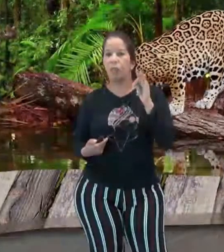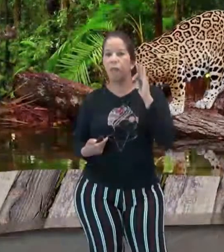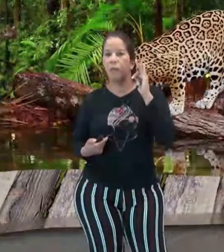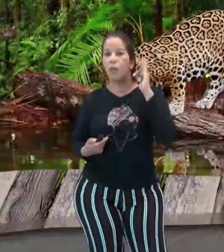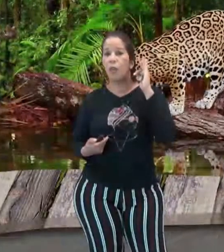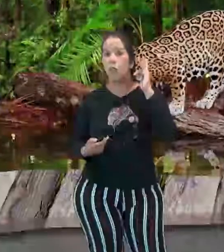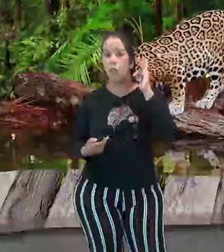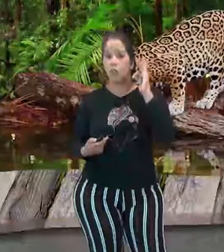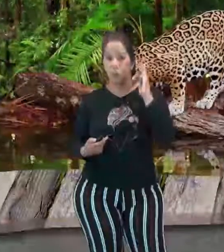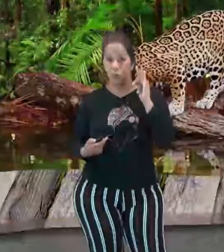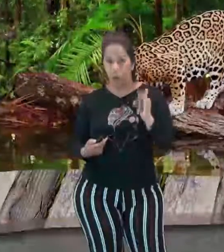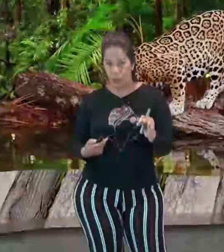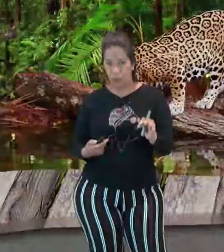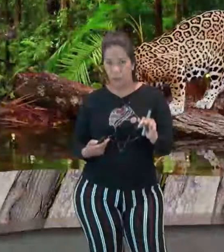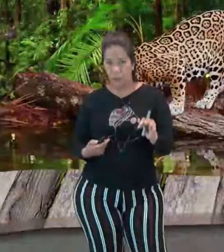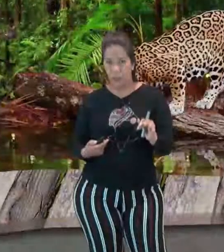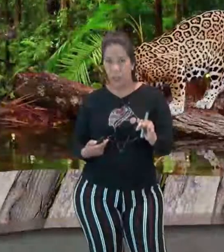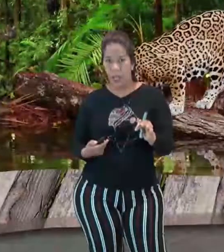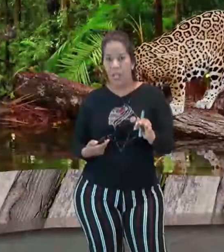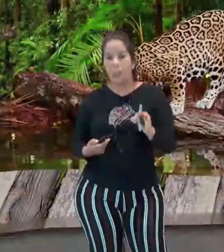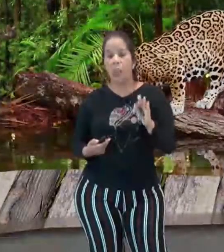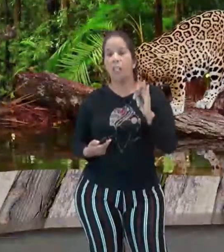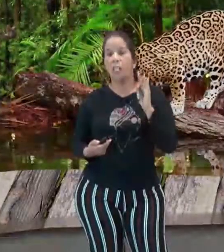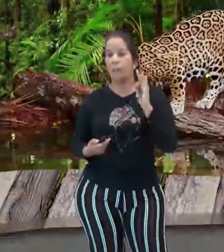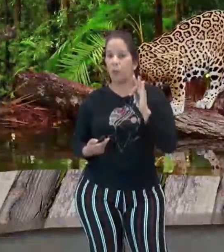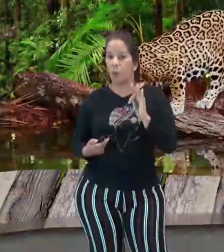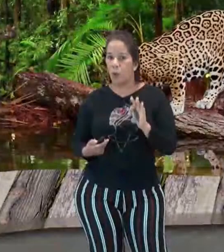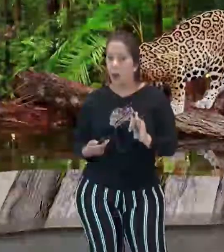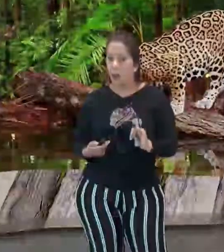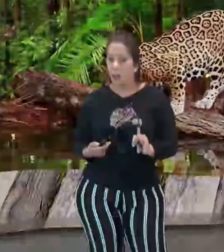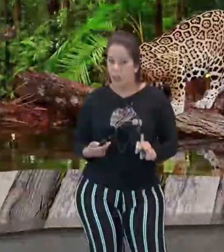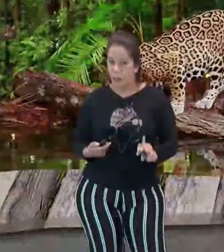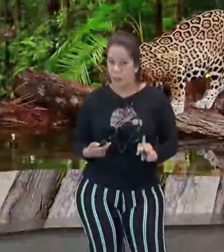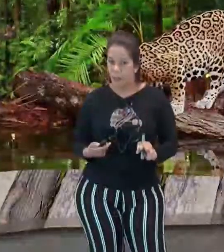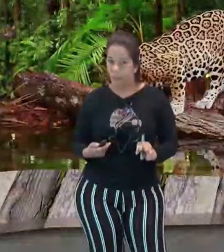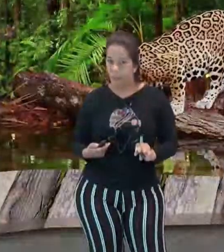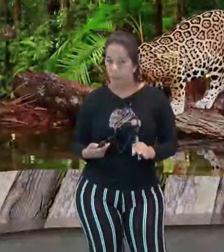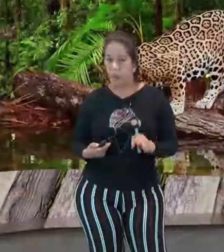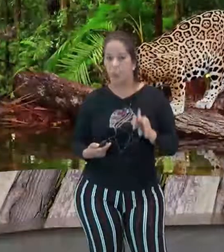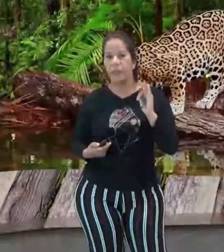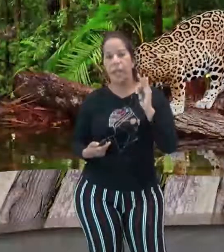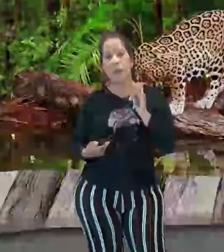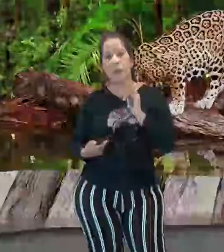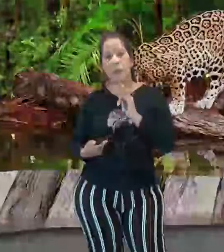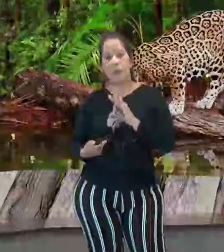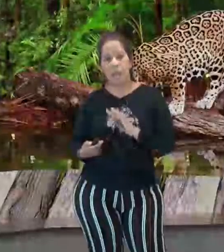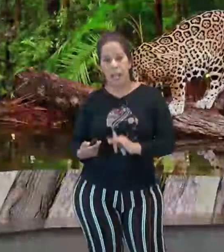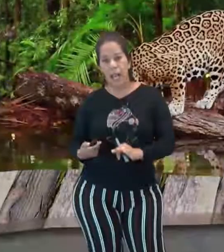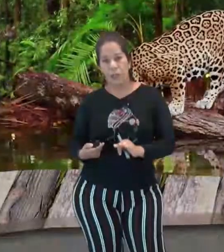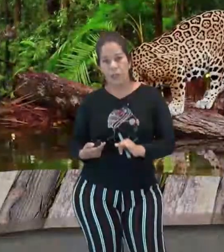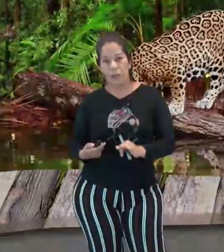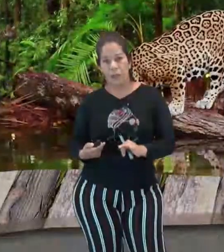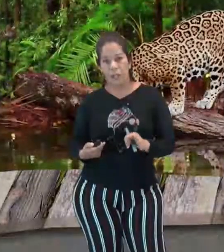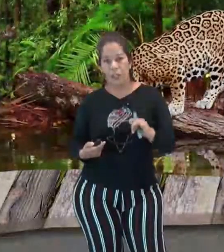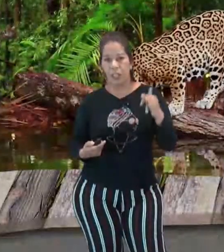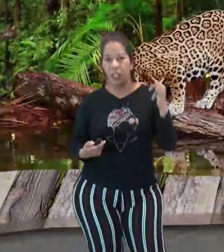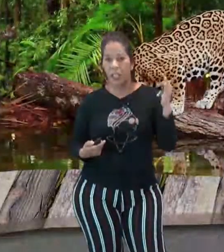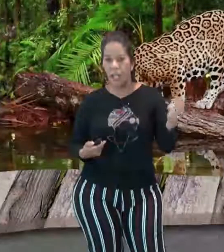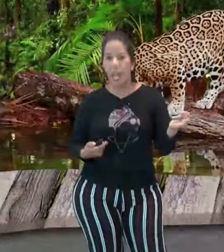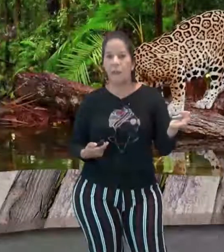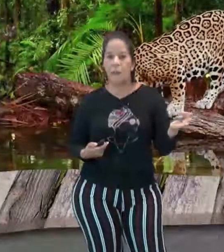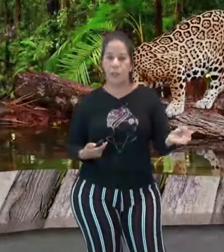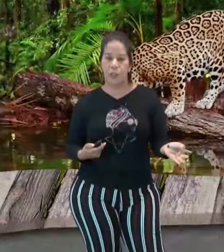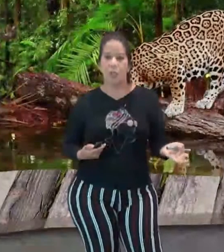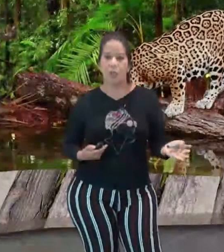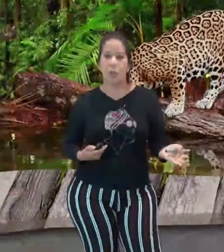os espermatozoides. Só que esses espermatozoides, que têm uma mobilidade adquirida